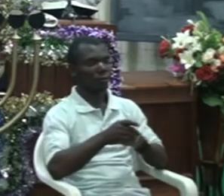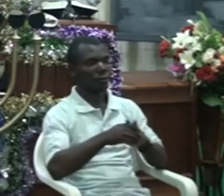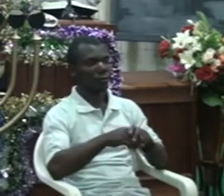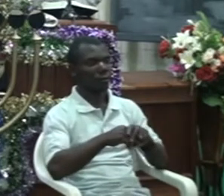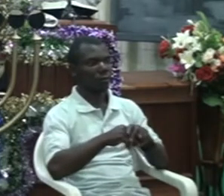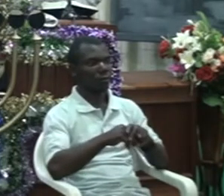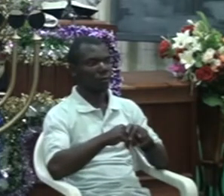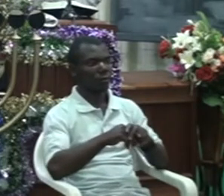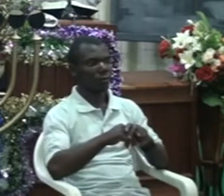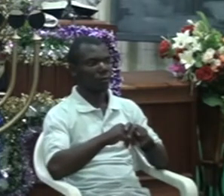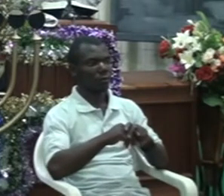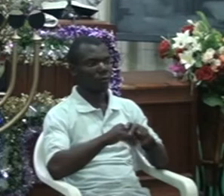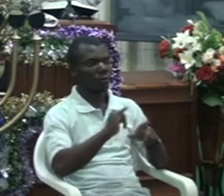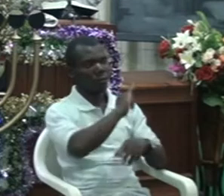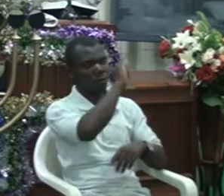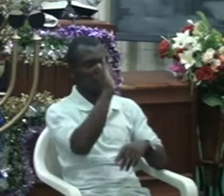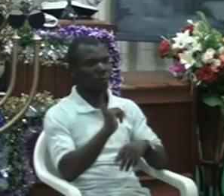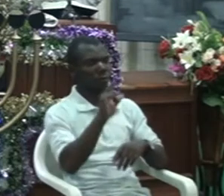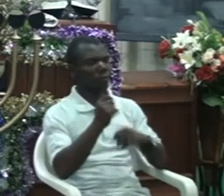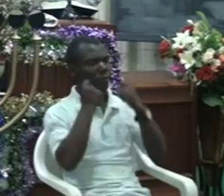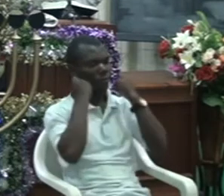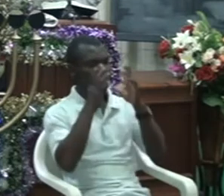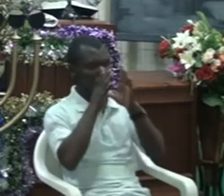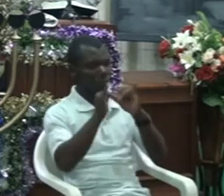Si kama ile kuhonore.